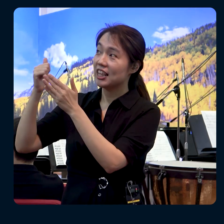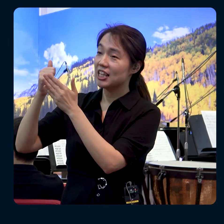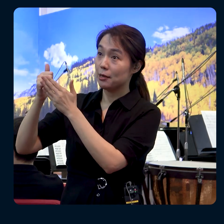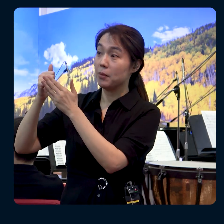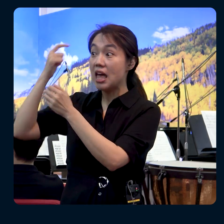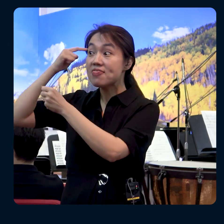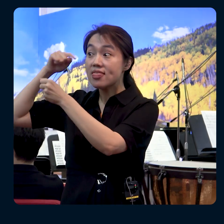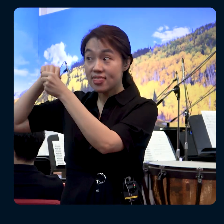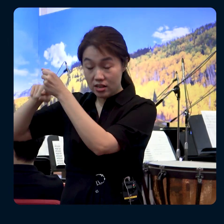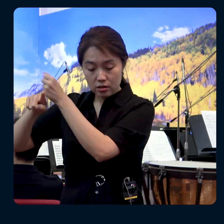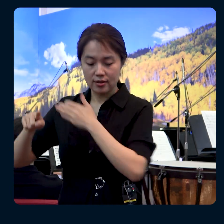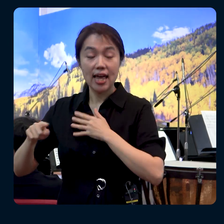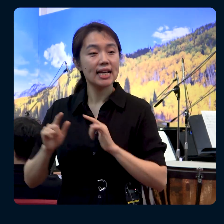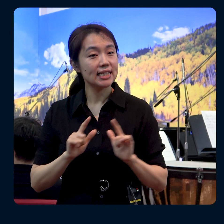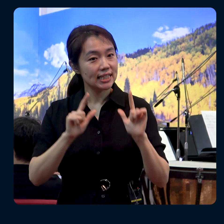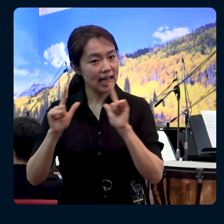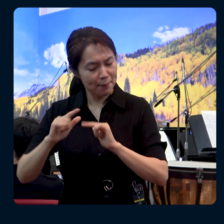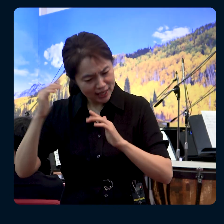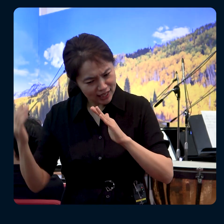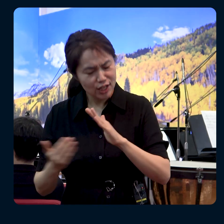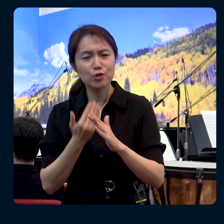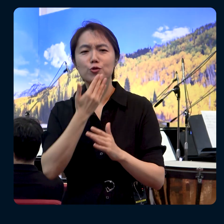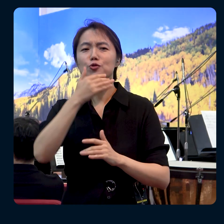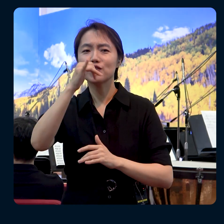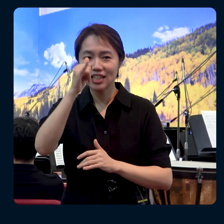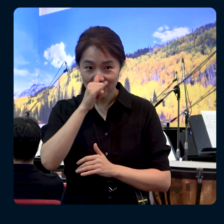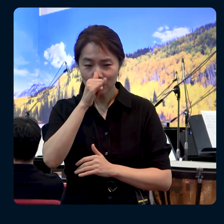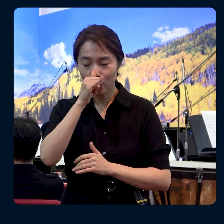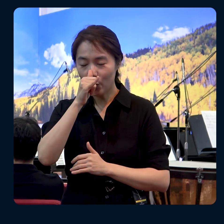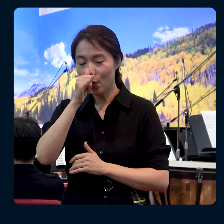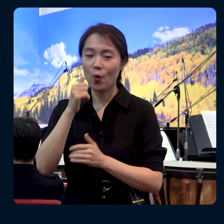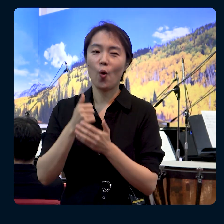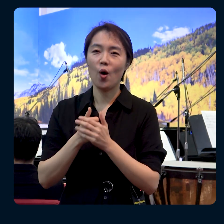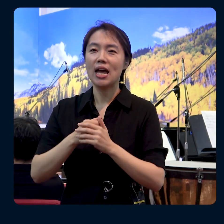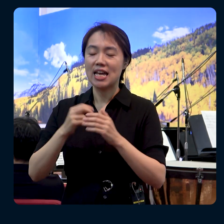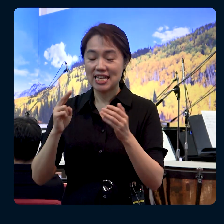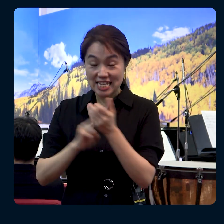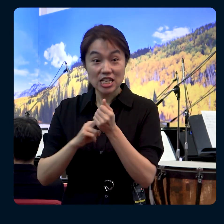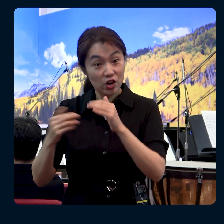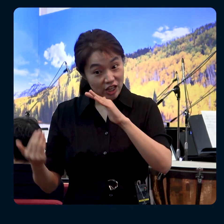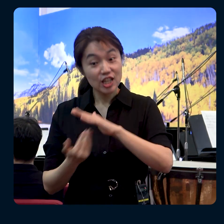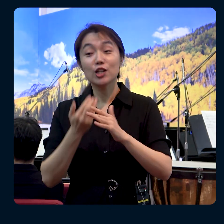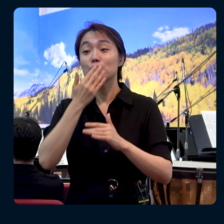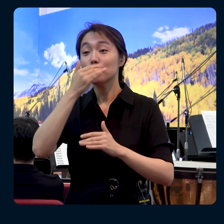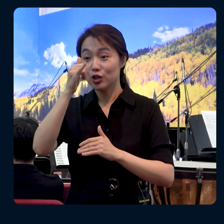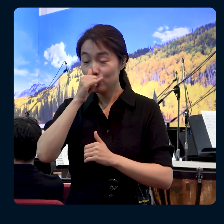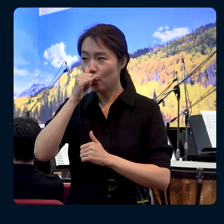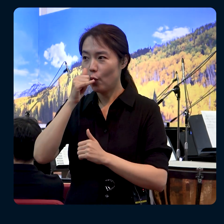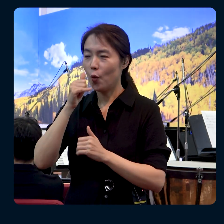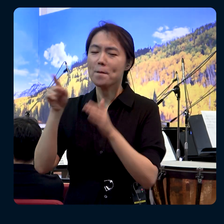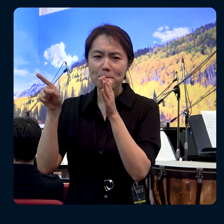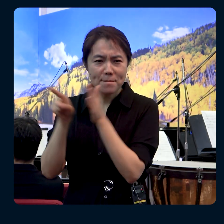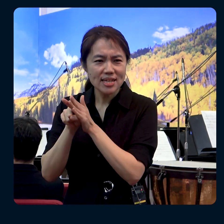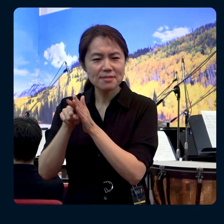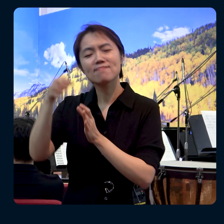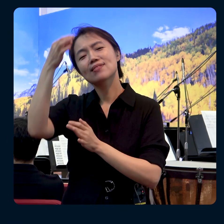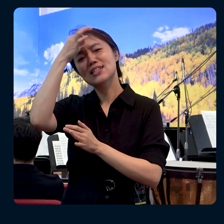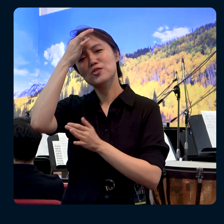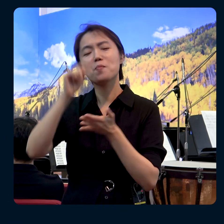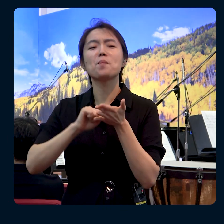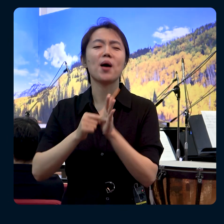그 뜻을 이루시도록, 역사하시도록 그렇게 하는 것이 바로 신앙입니다 하는 것이죠. 자,